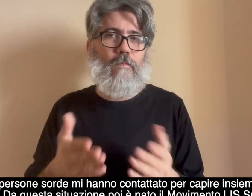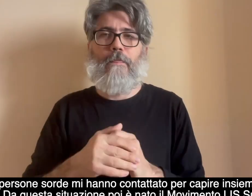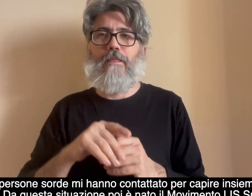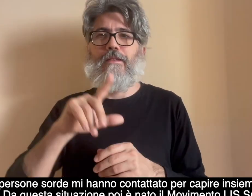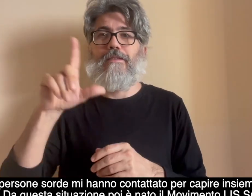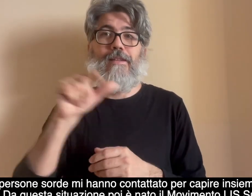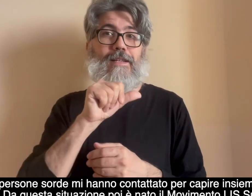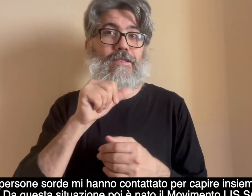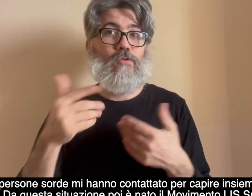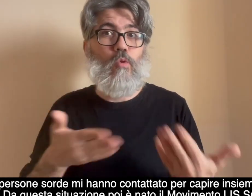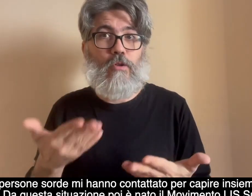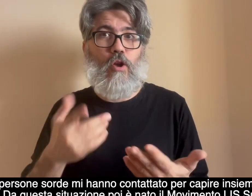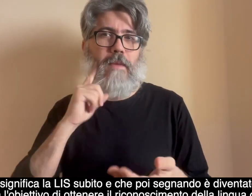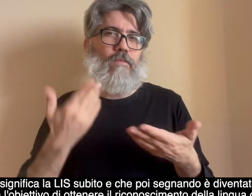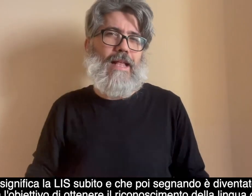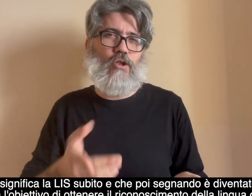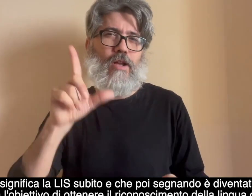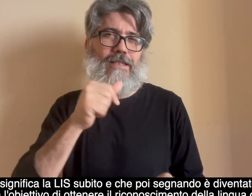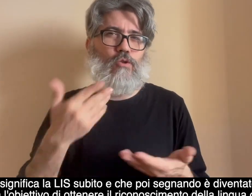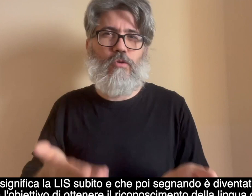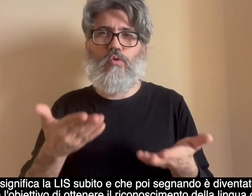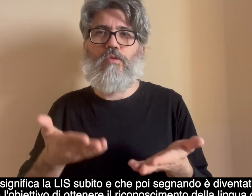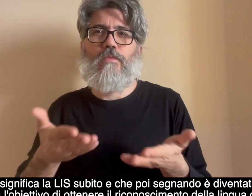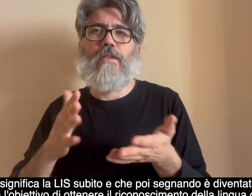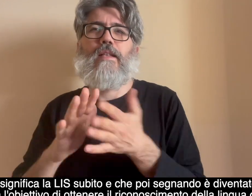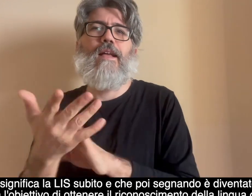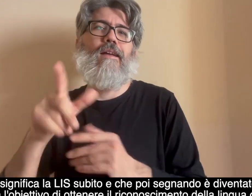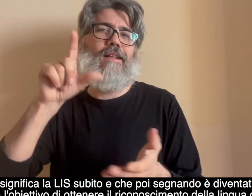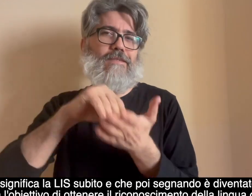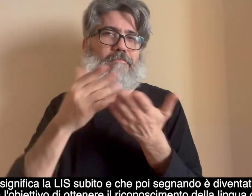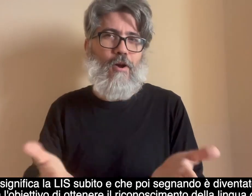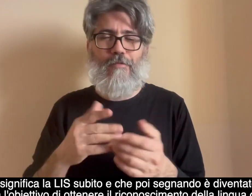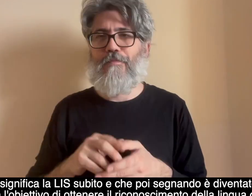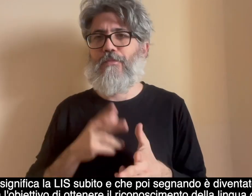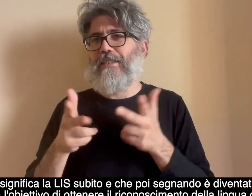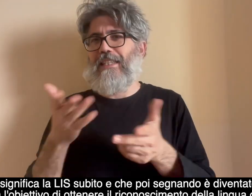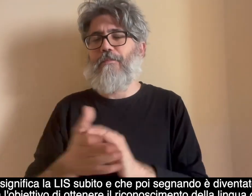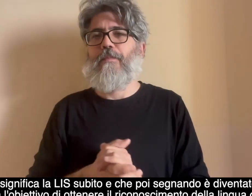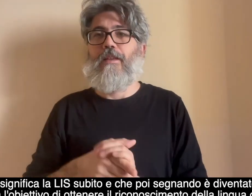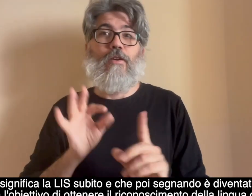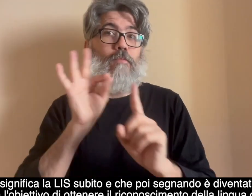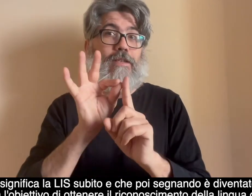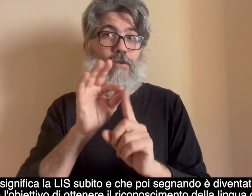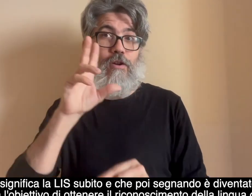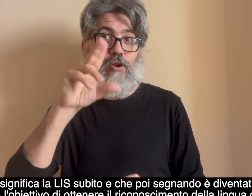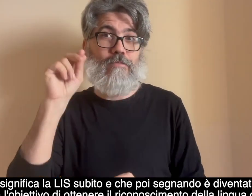subito che significa la lis subito e poi segnando è diventato lismo con l'obiettivo di ottenere il riconoscimento